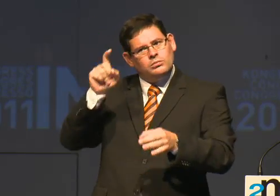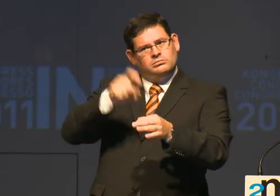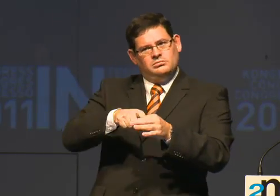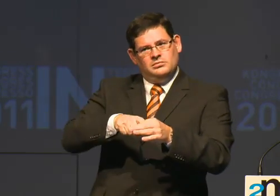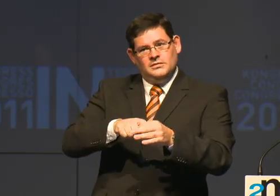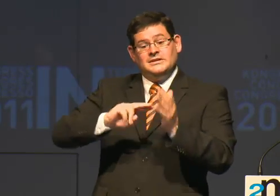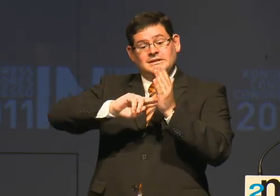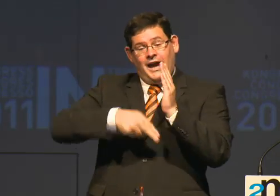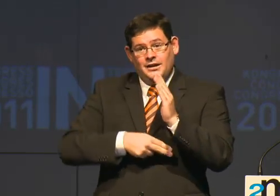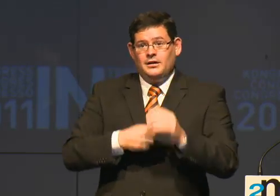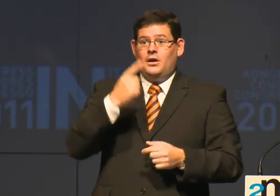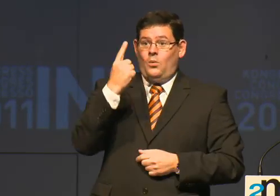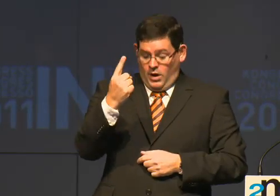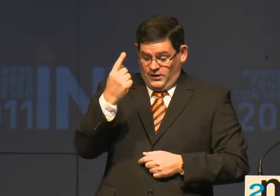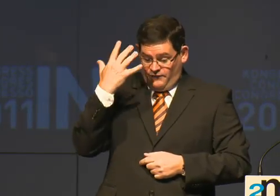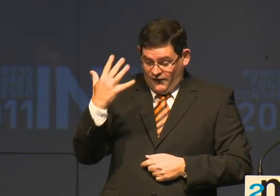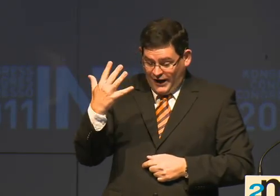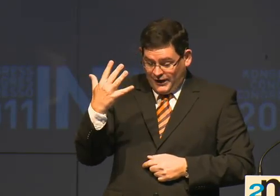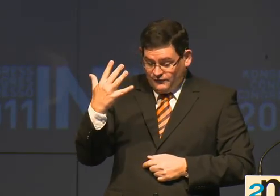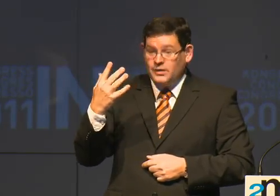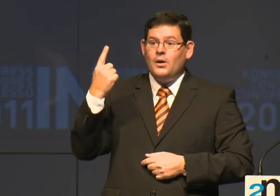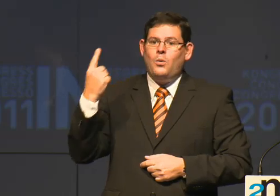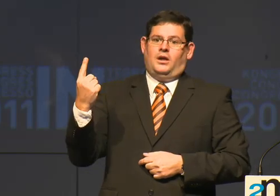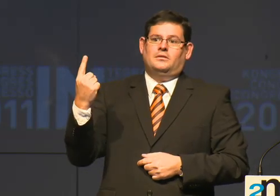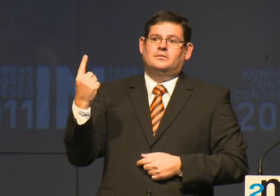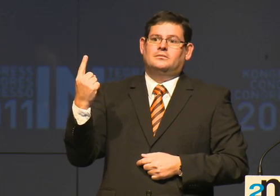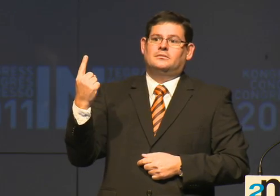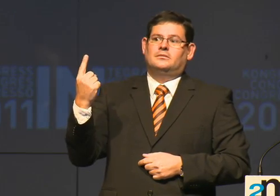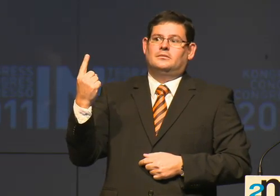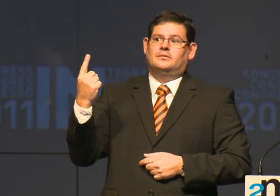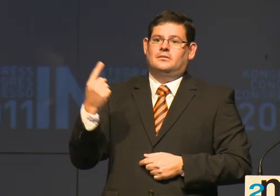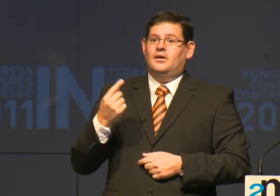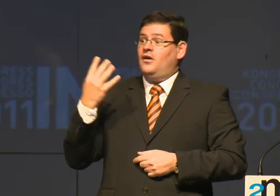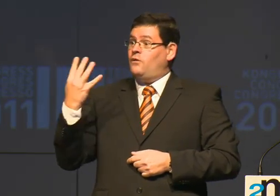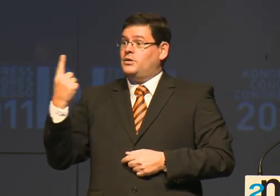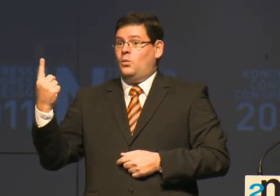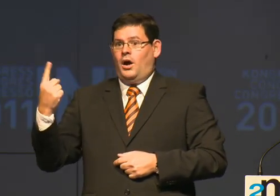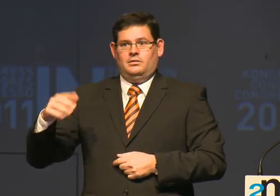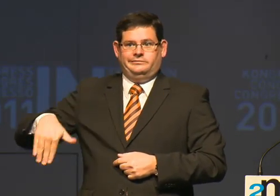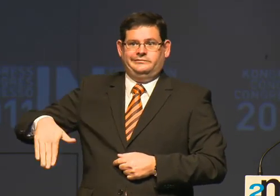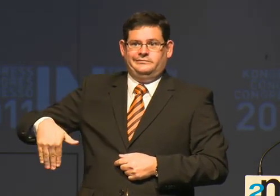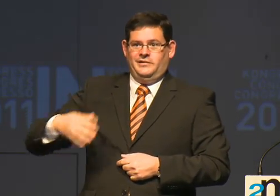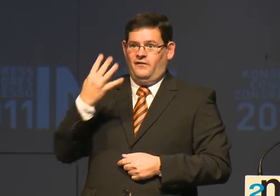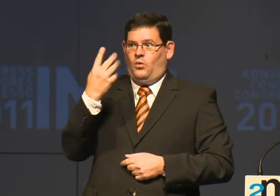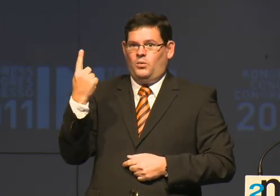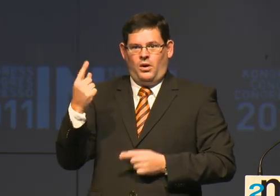192 pays au sein de l'ONU, de l'Union européenne, sont donc présents. Il y a donc maintenant